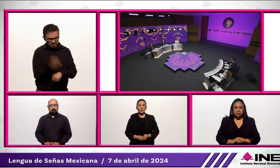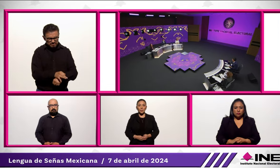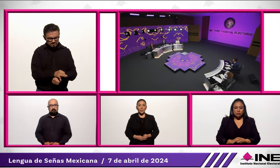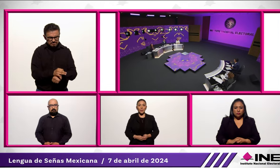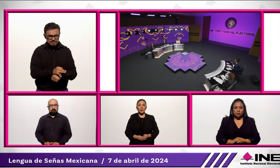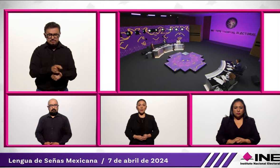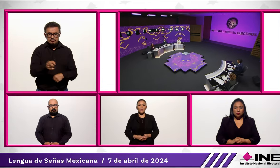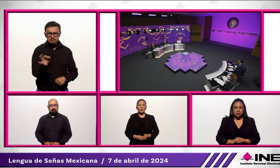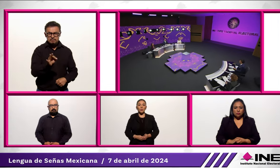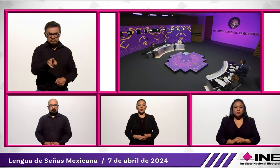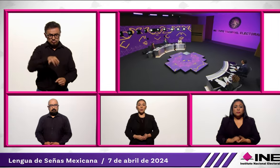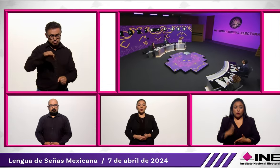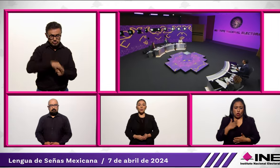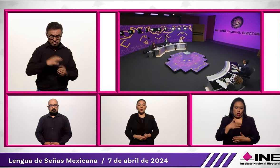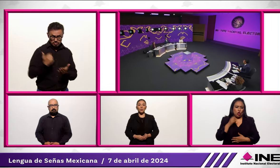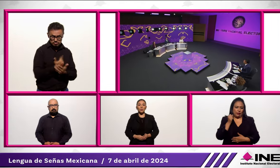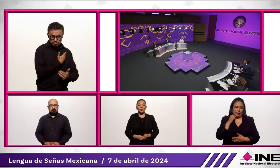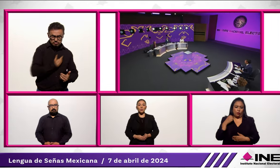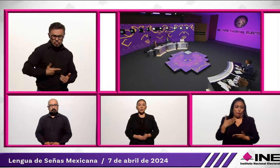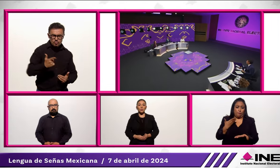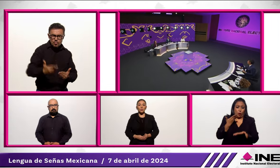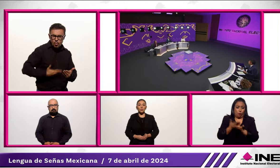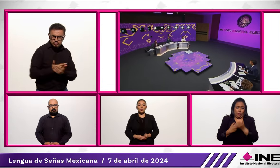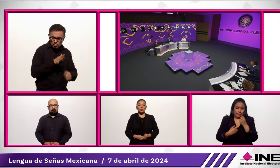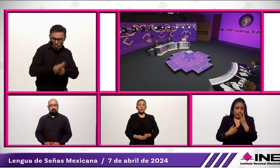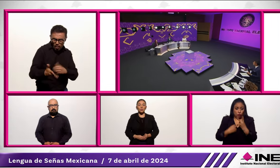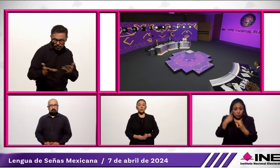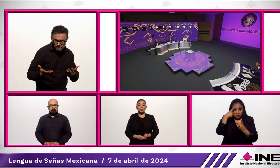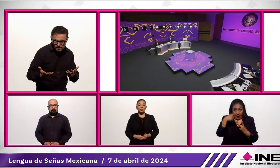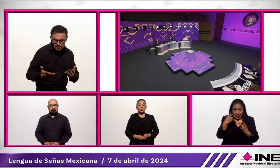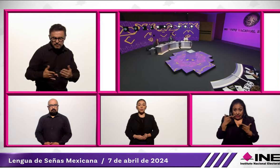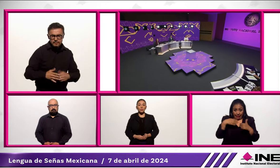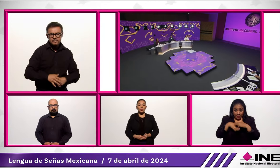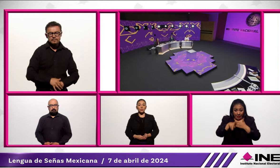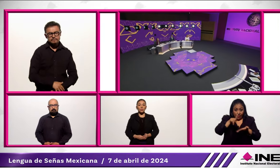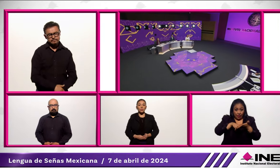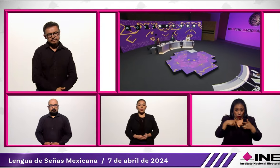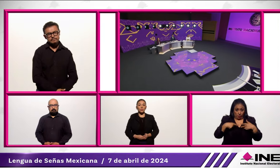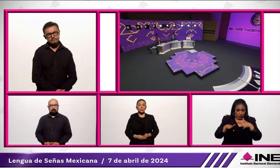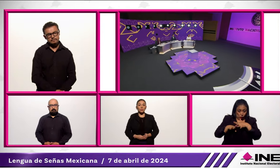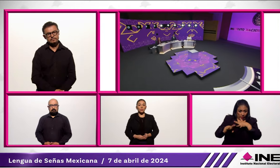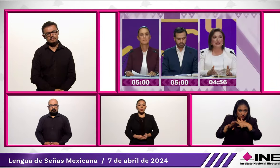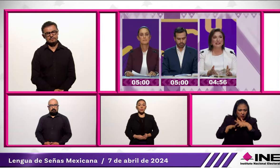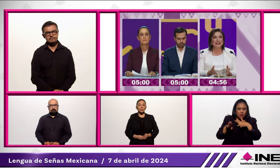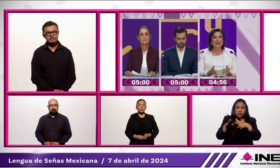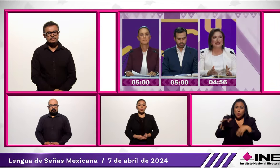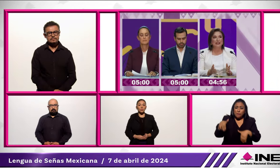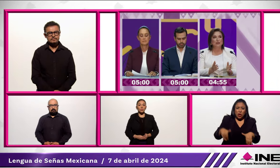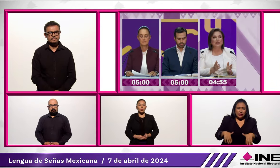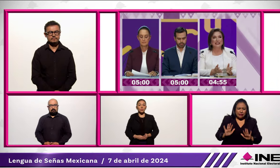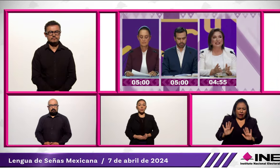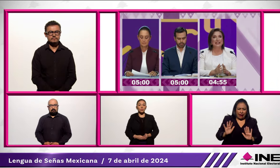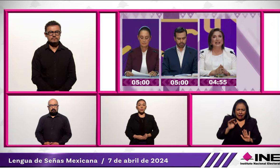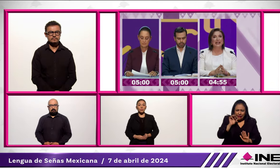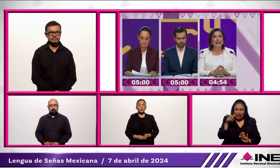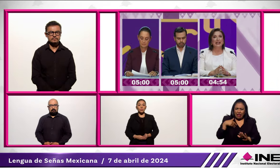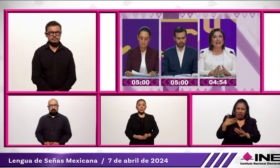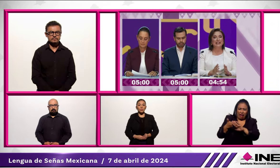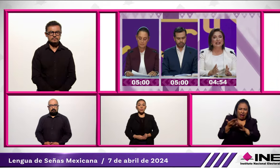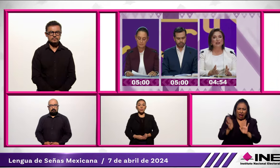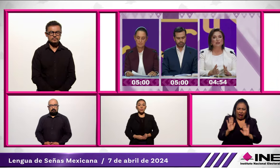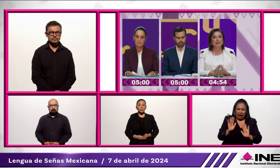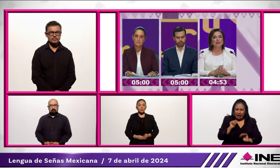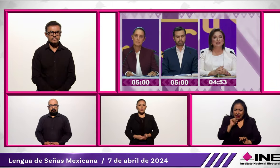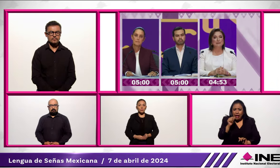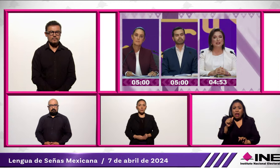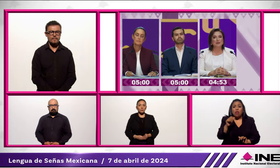de ganar? Candidata Xochitl. Como senadora presenté dos iniciativas para que una vez que estén adentro esos migrantes no se les moleste, no se les ataque, que